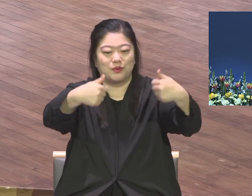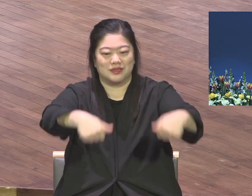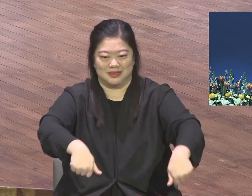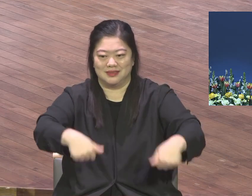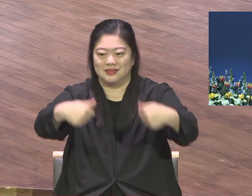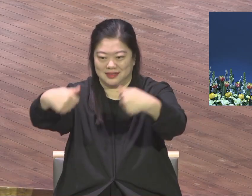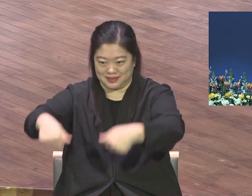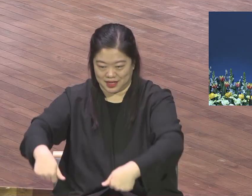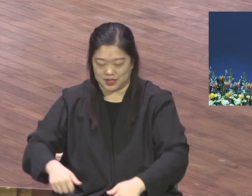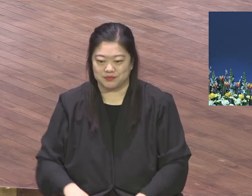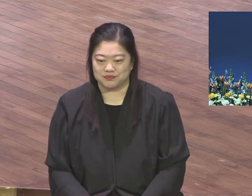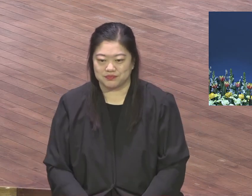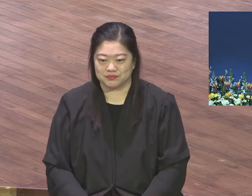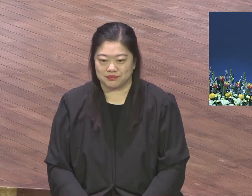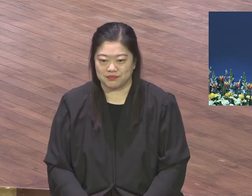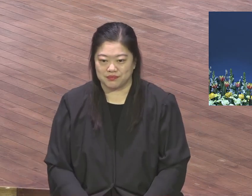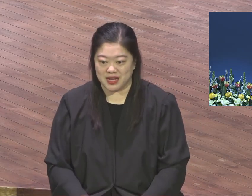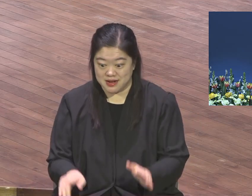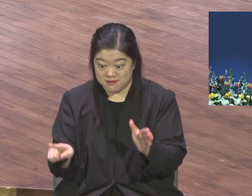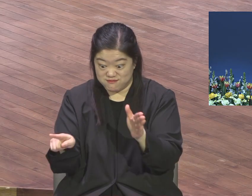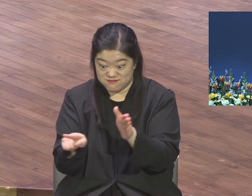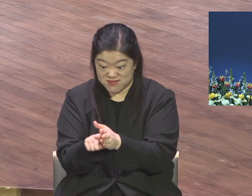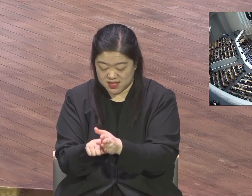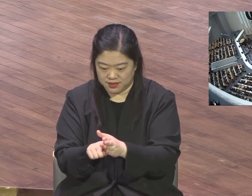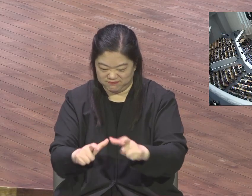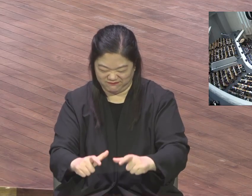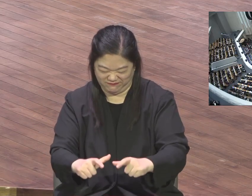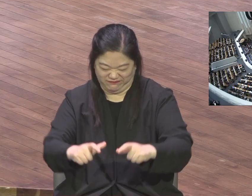인사합시다. 믿음의 장막터를 넓힙시다.